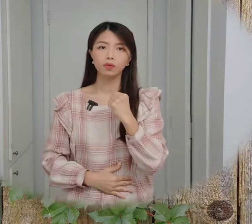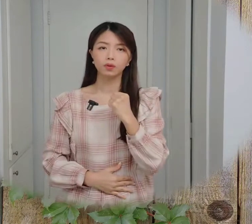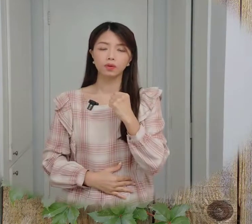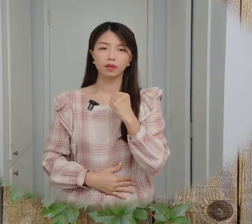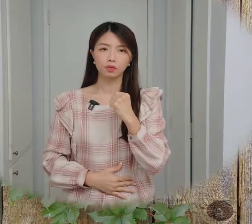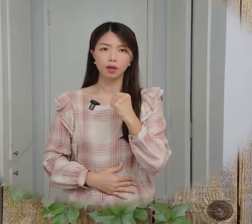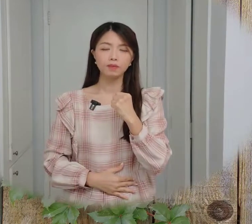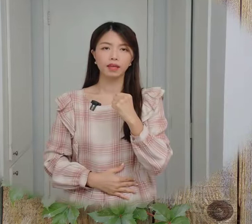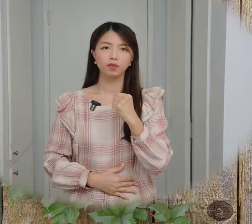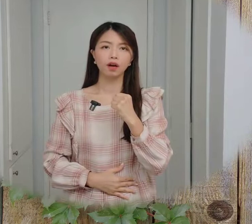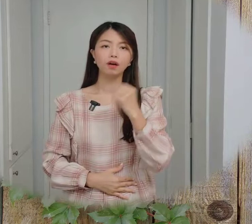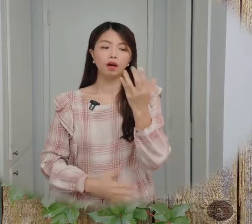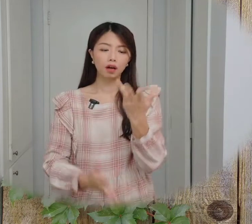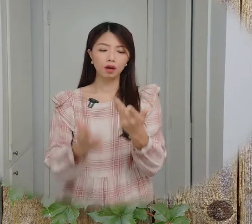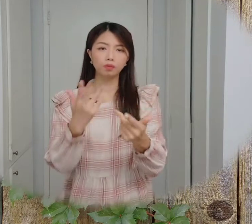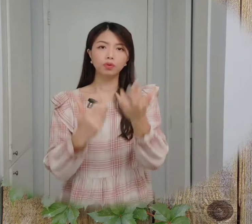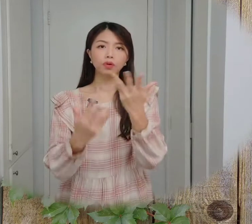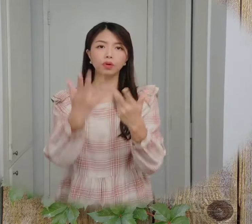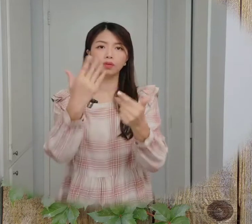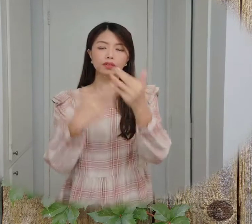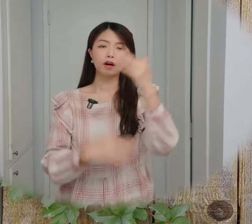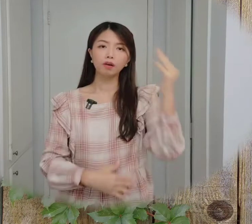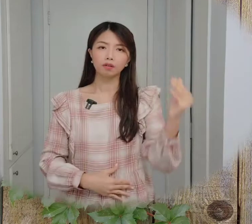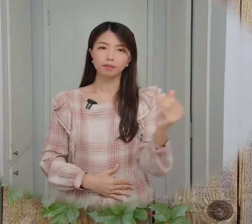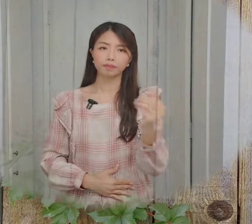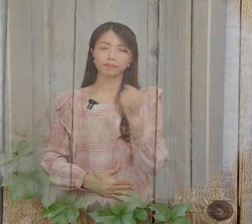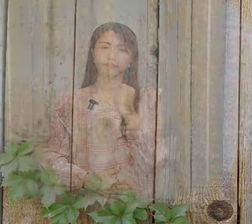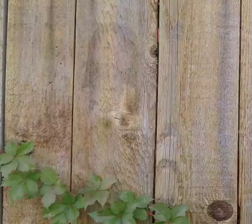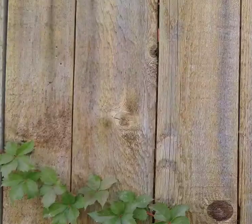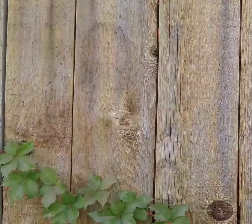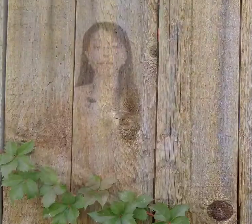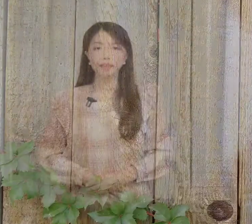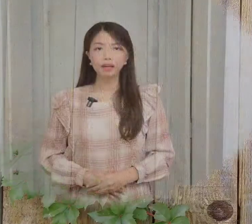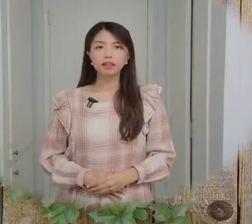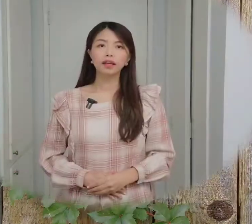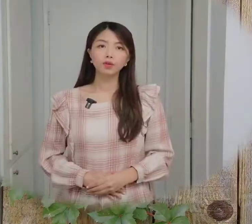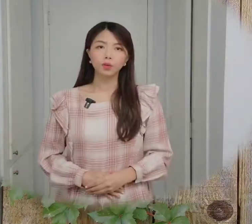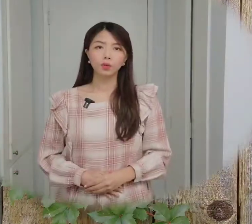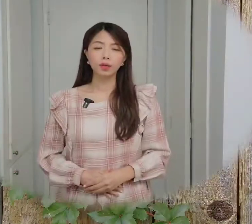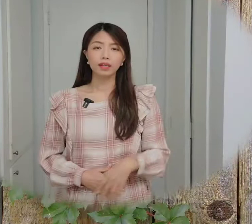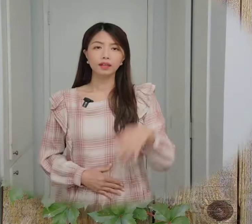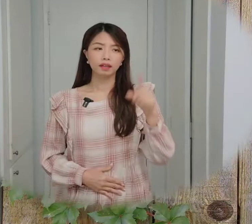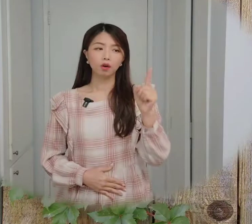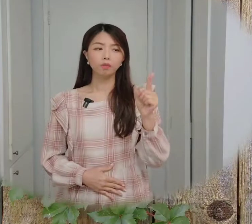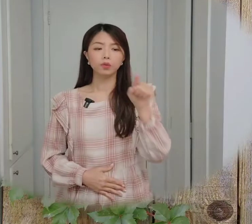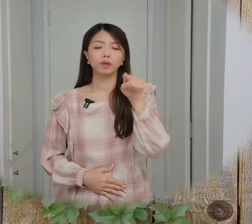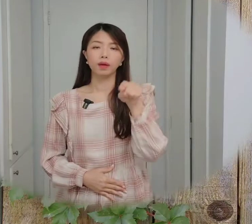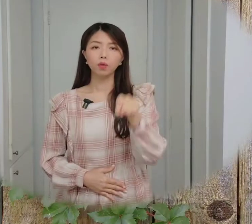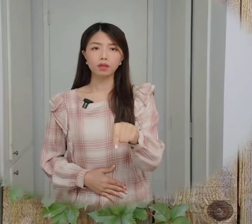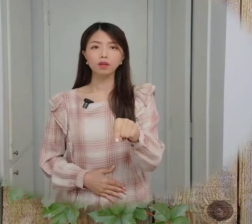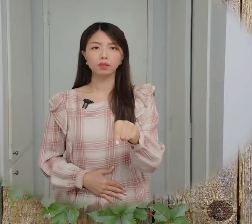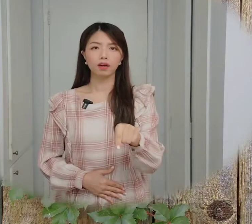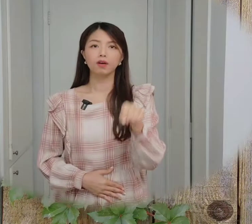가지고 이 수어 하시면 되고요. 불로써 이 땅을 깨우고, 이는 검지로